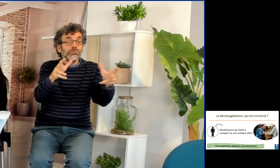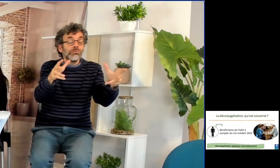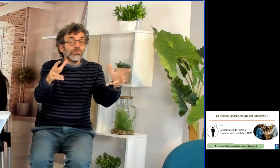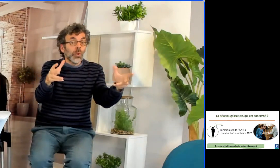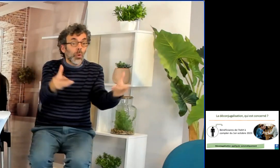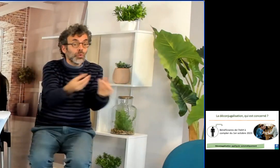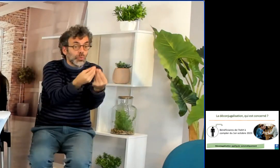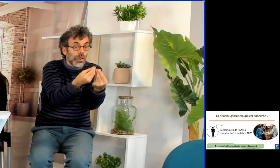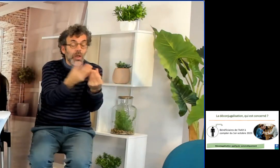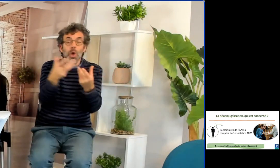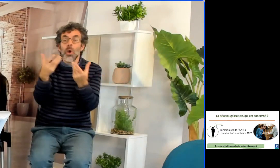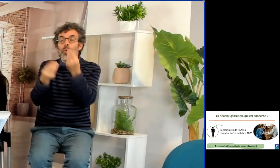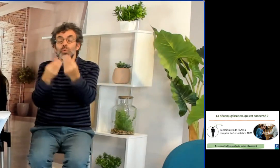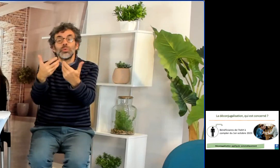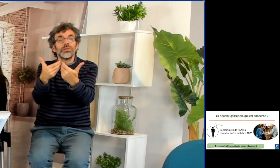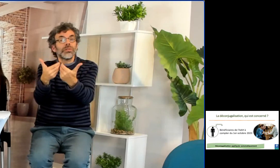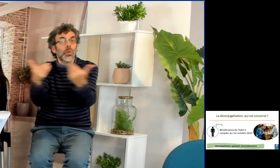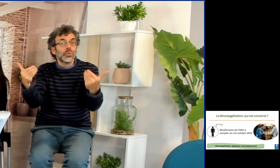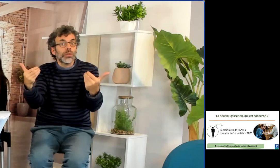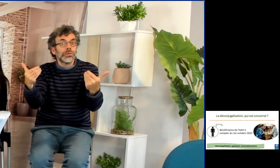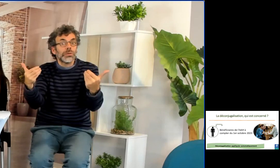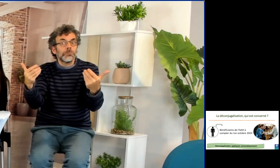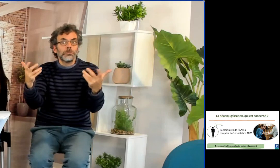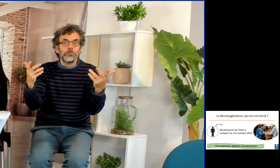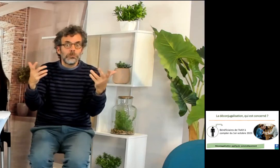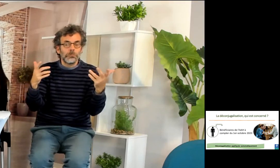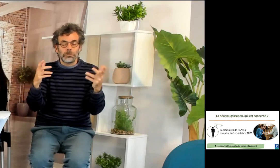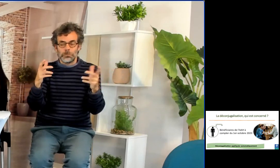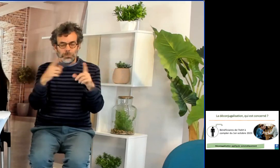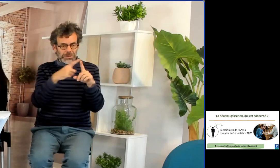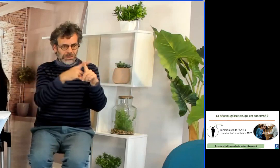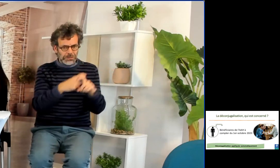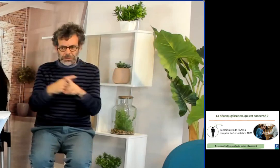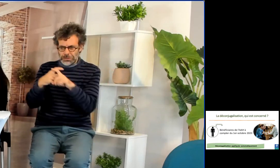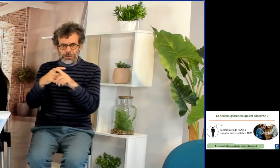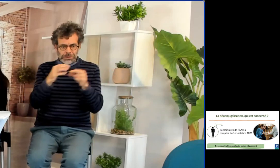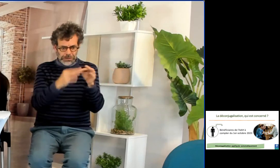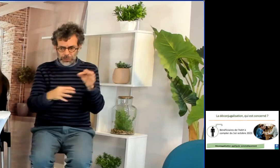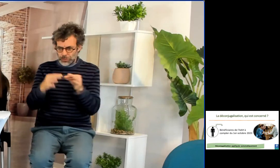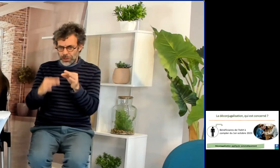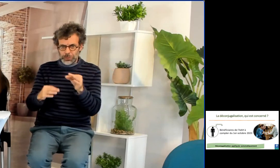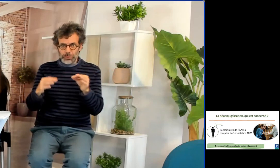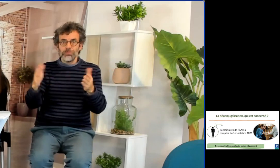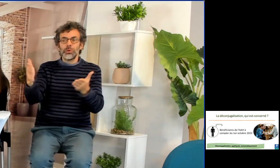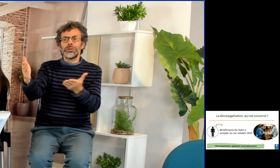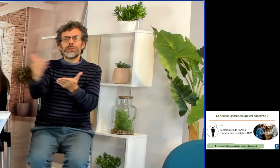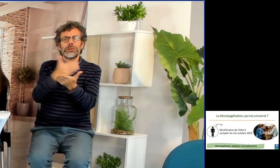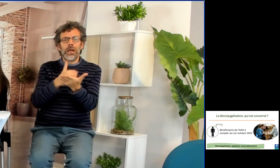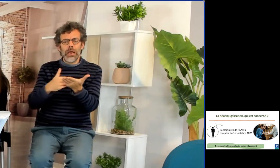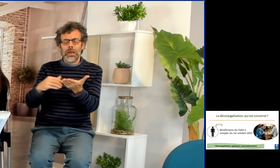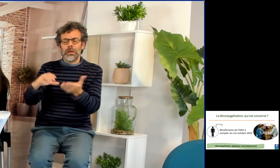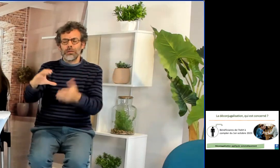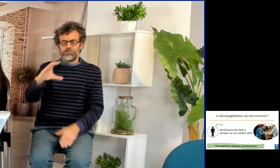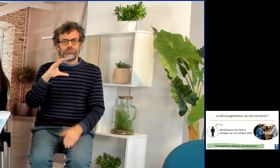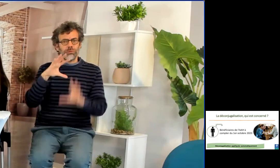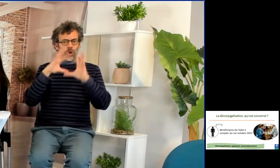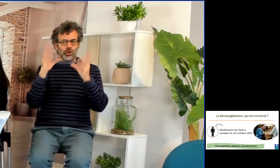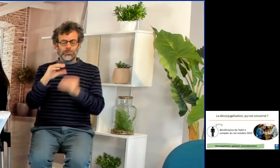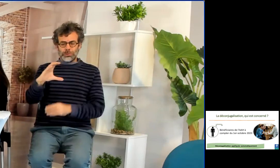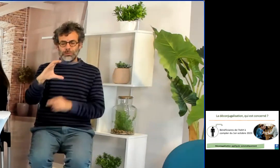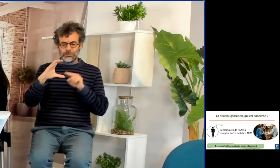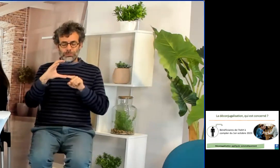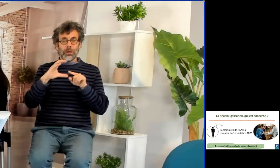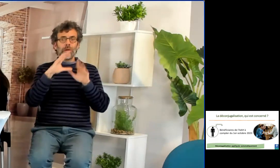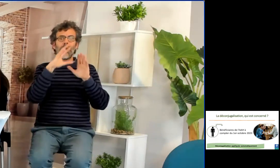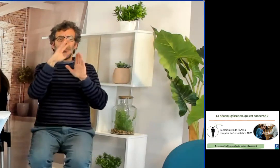mode conjugalisé ou déconjugalisé. Les ressources retenues sont comparées à un barème qui évolue, qui